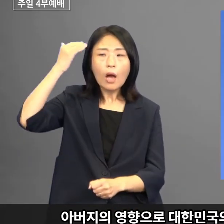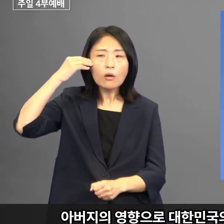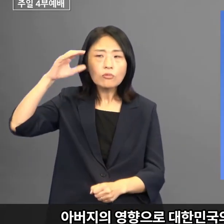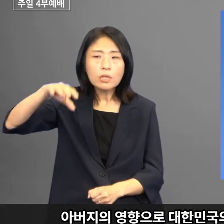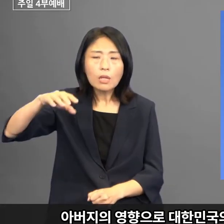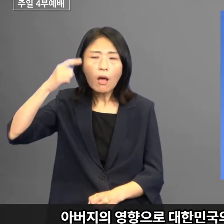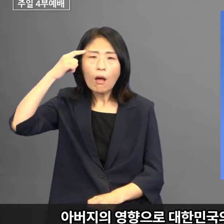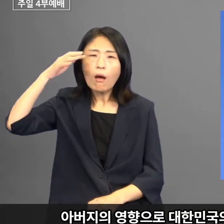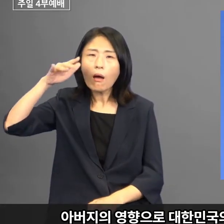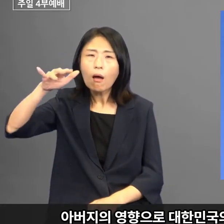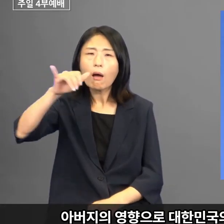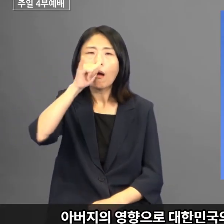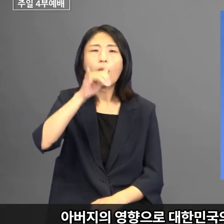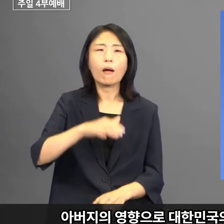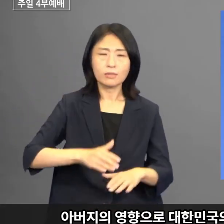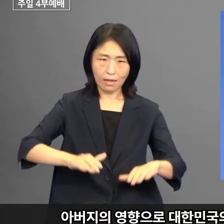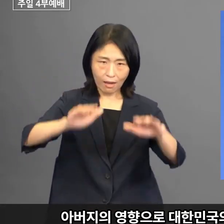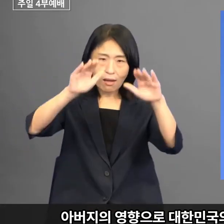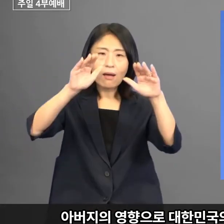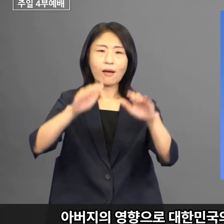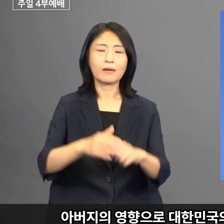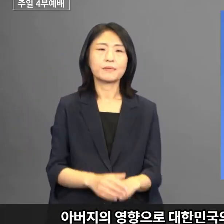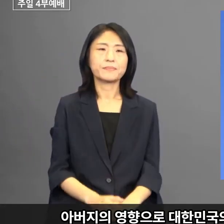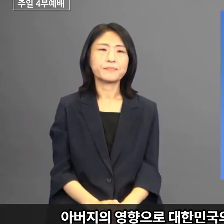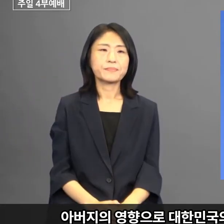품으며 성장했습니다.